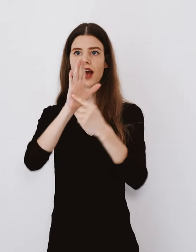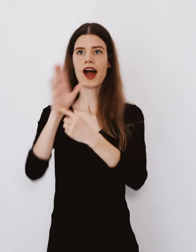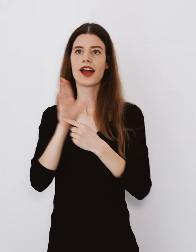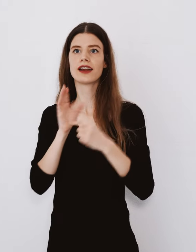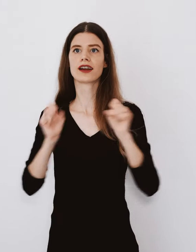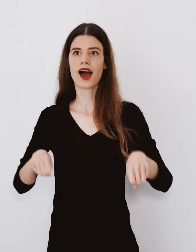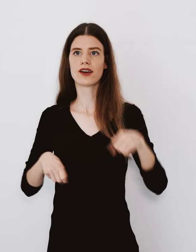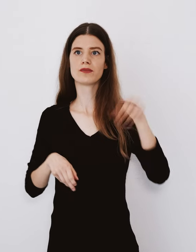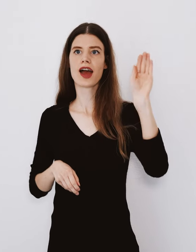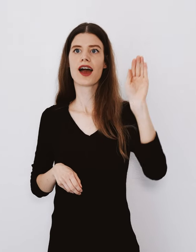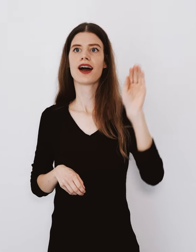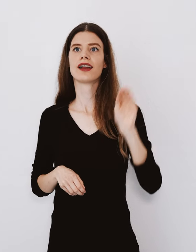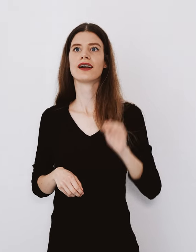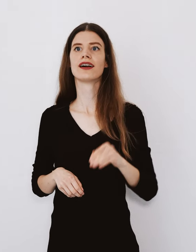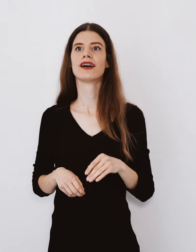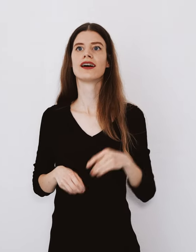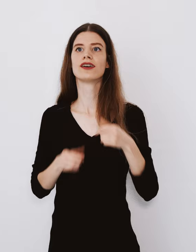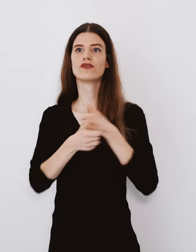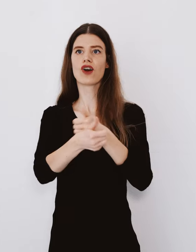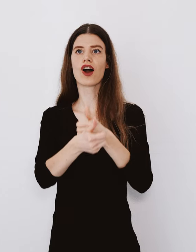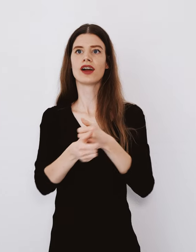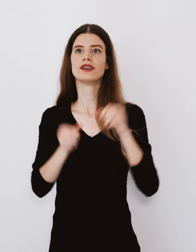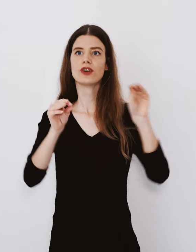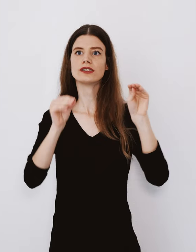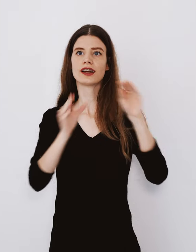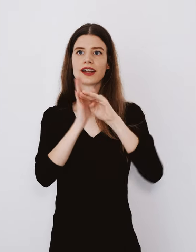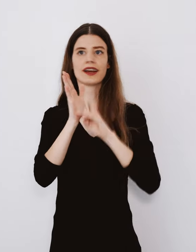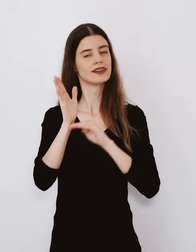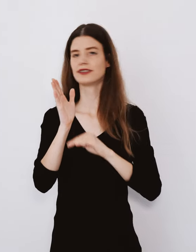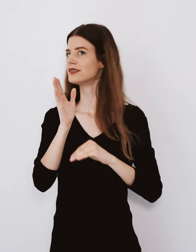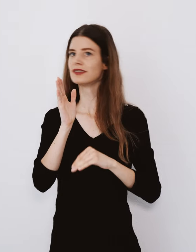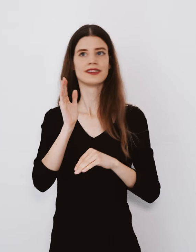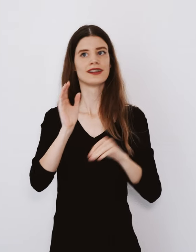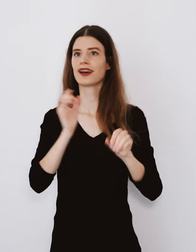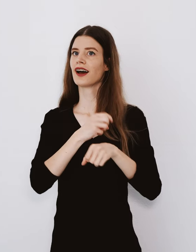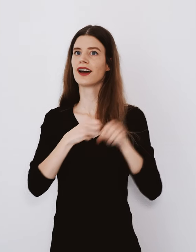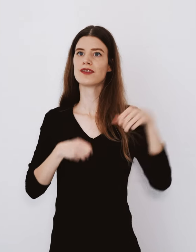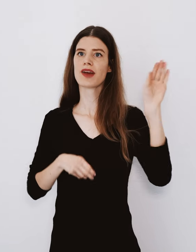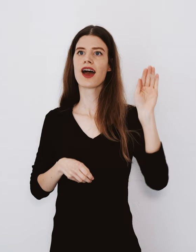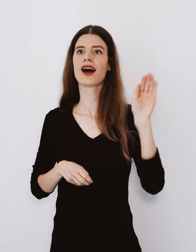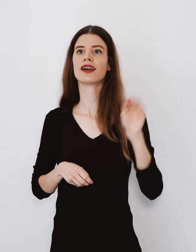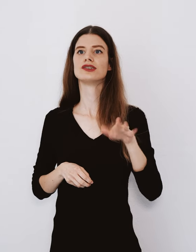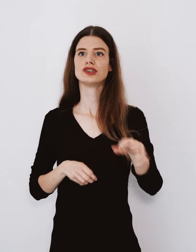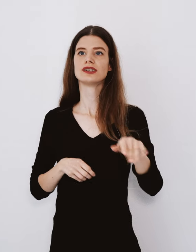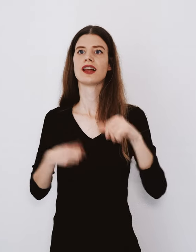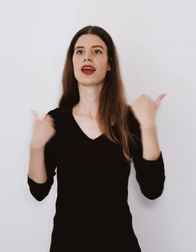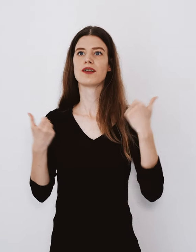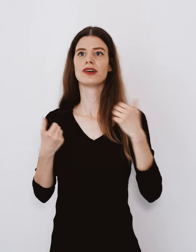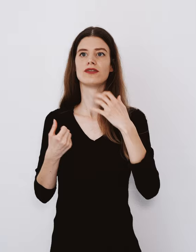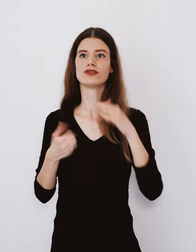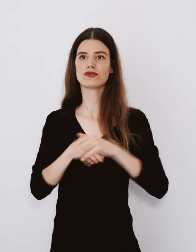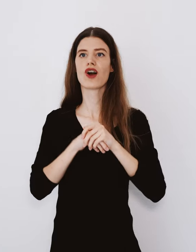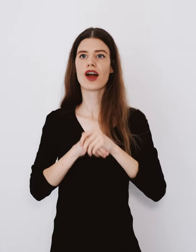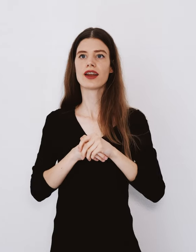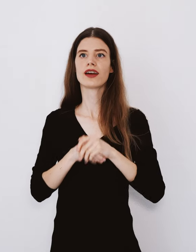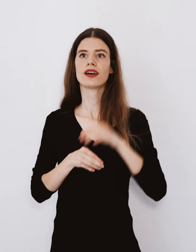und allen zeigen, dass du mehr kannst. Dass du mehr kannst als alles nur nach Lehrplan. Du hast dein Leben,